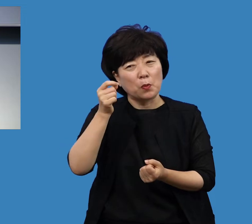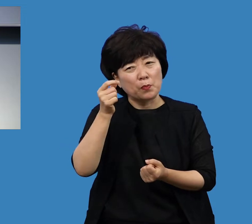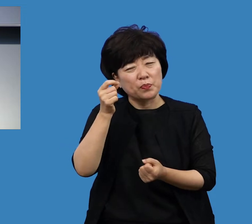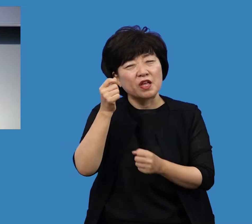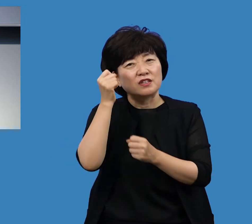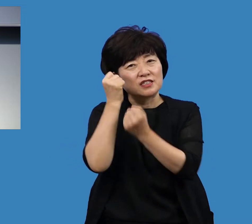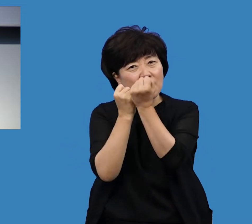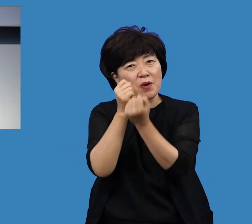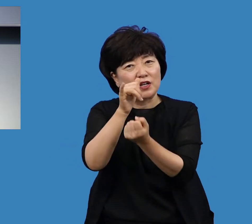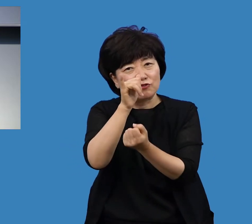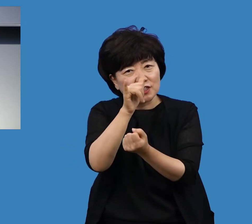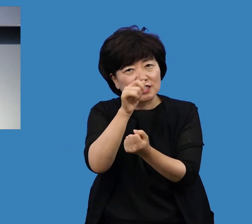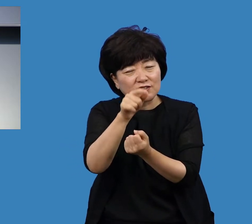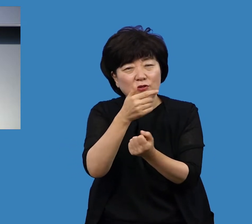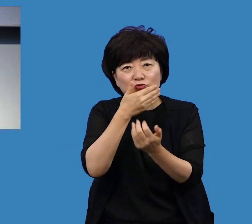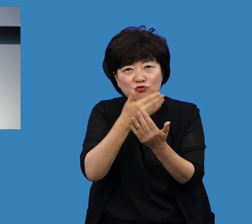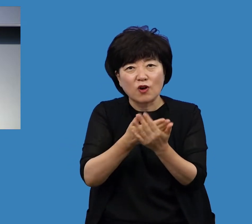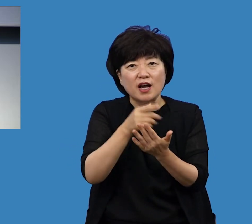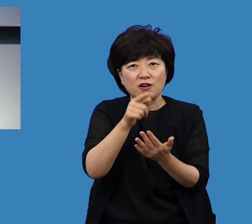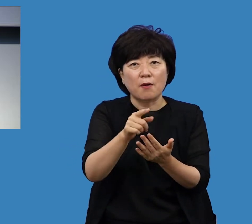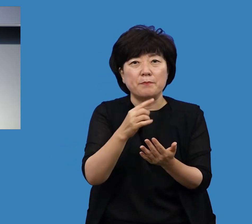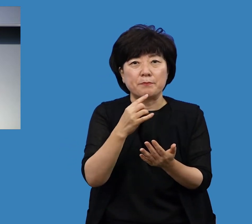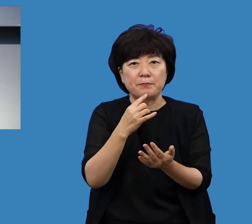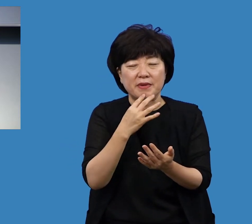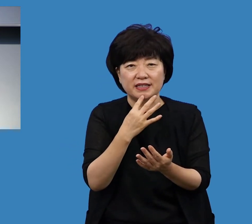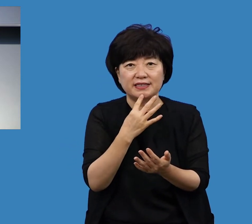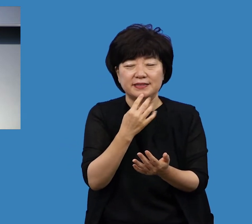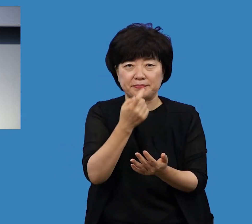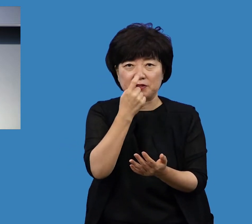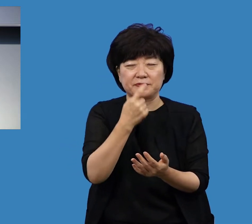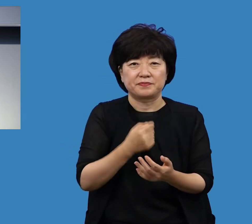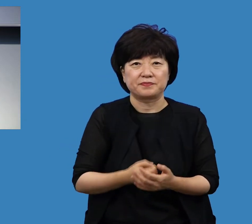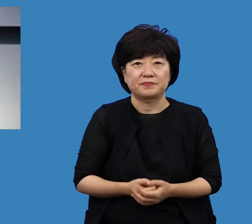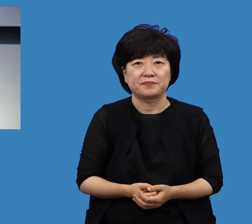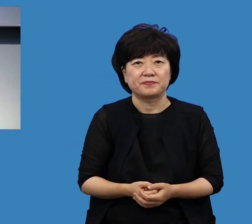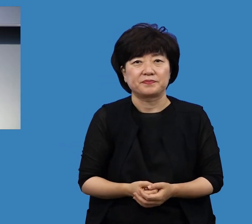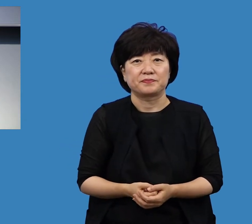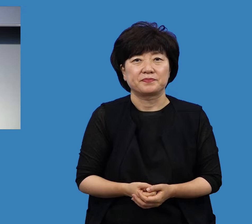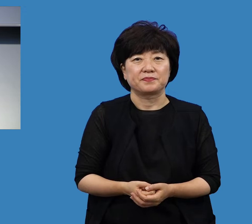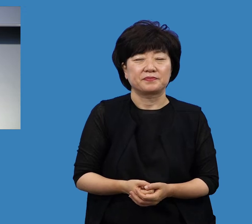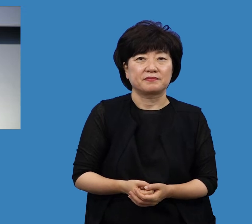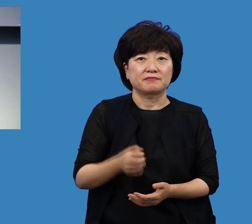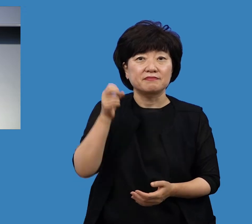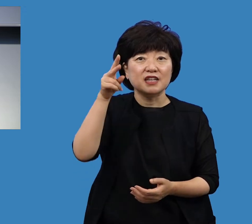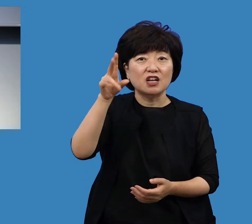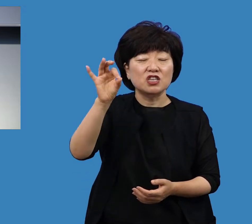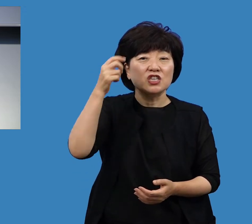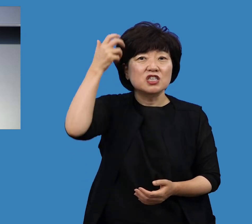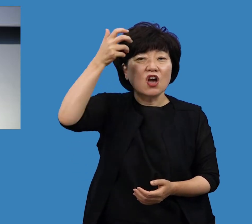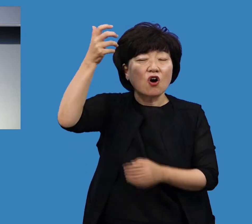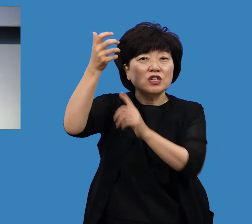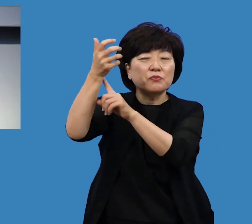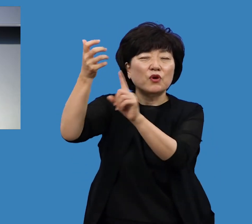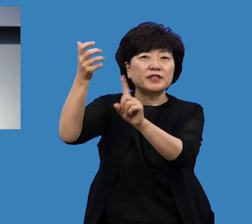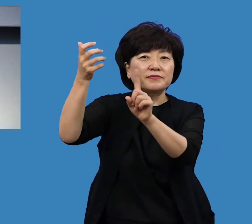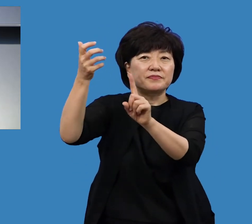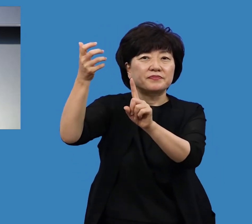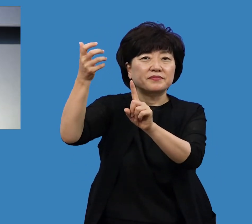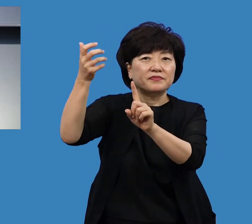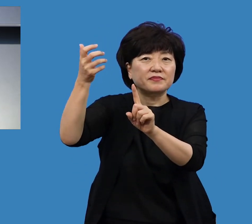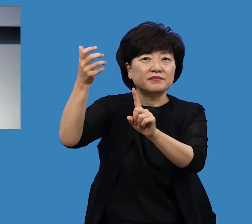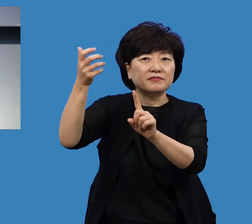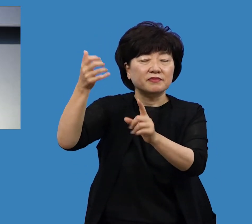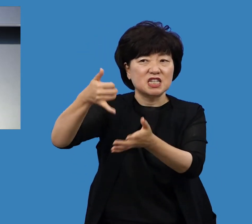부분들, 또 중요한 부분들만 오늘 같이 살펴보면서 따라갑시다. 자, 영이라고 하는 건 먼저 기억하셔야 될 것은